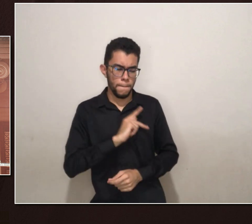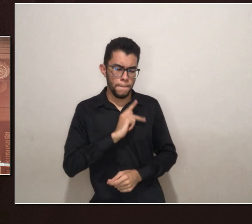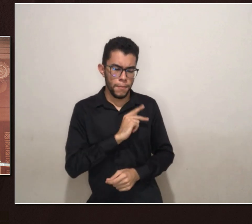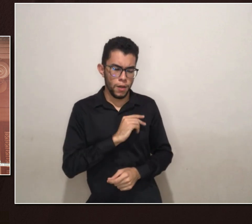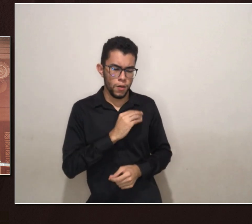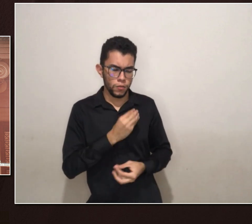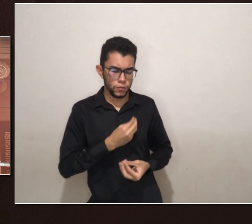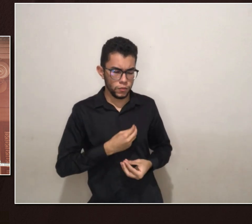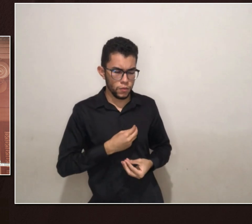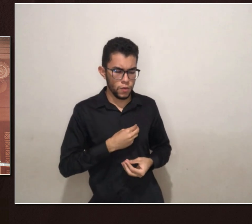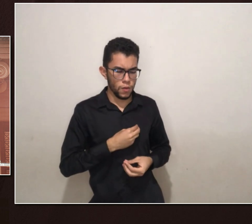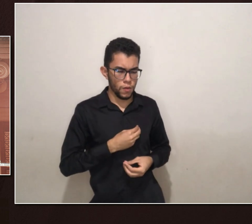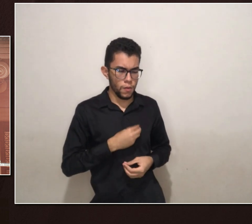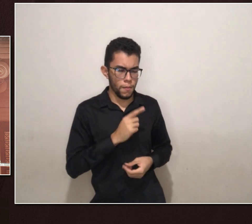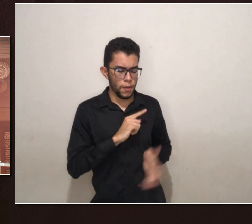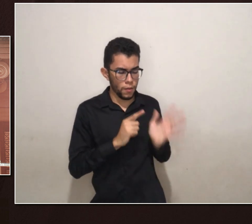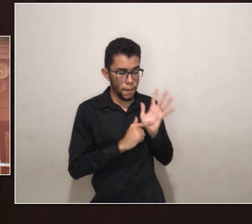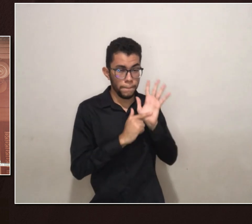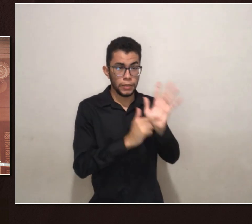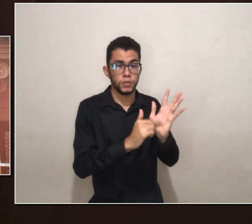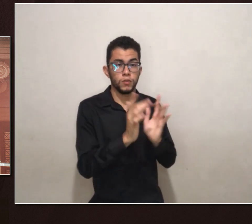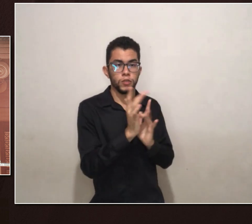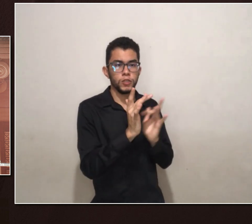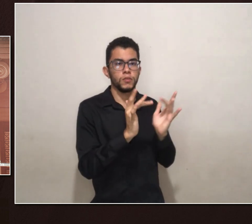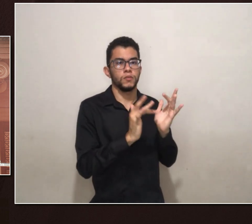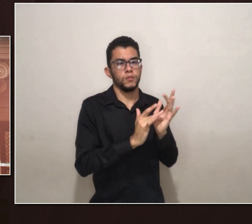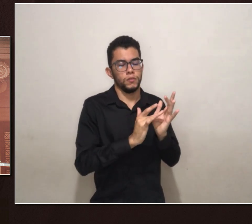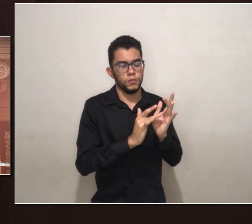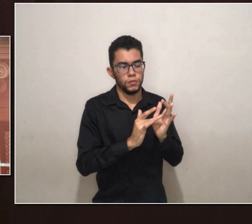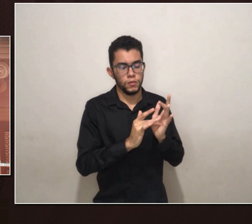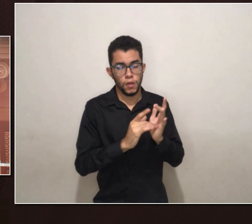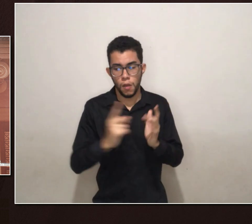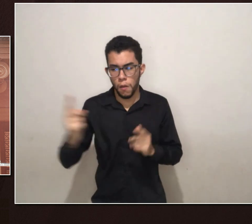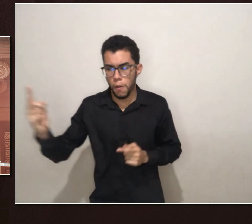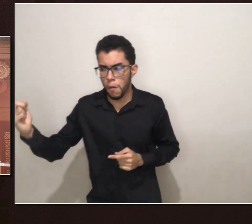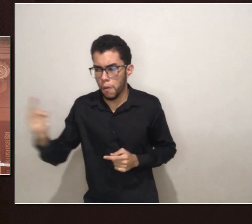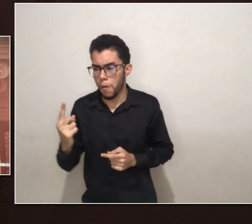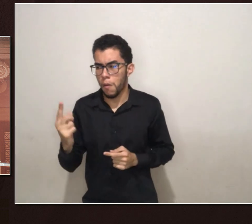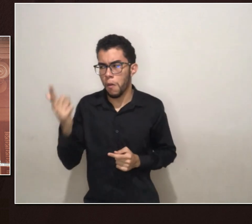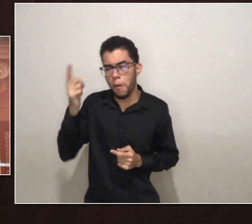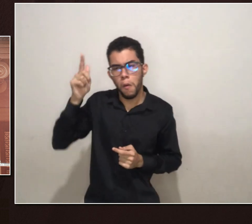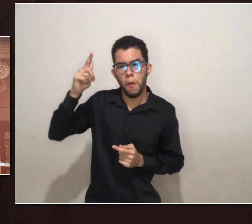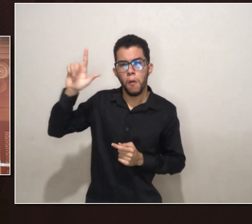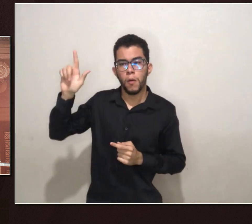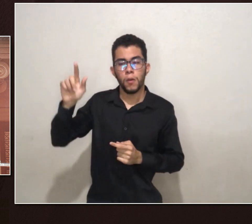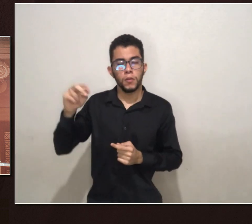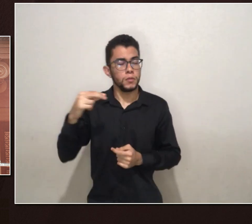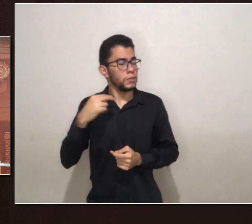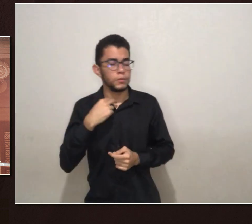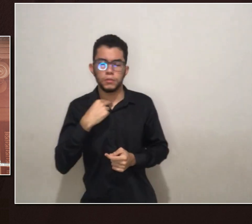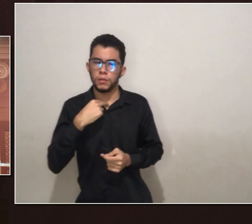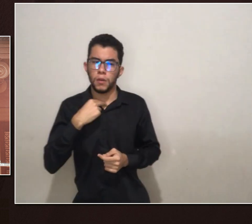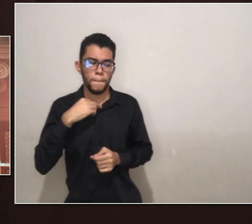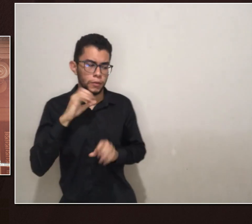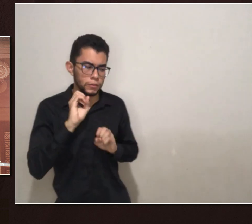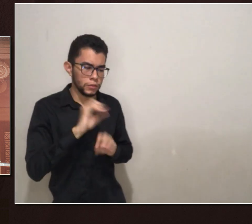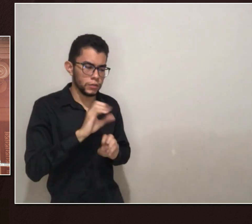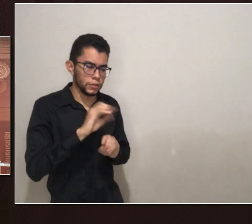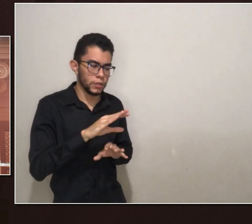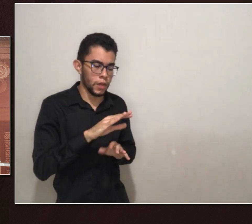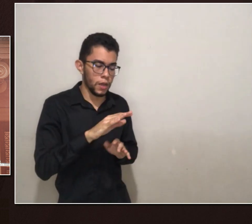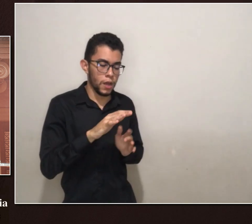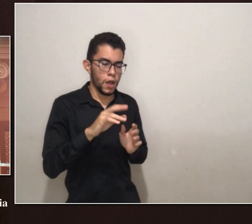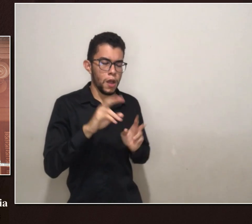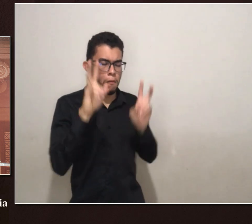Cristo. Contudo, se o que alguém edifica sobre o fundamento é ouro, prata, pedras preciosas, madeira, feno e